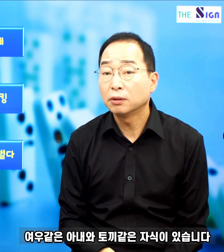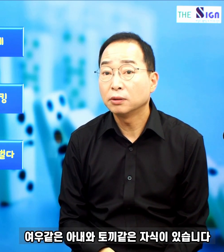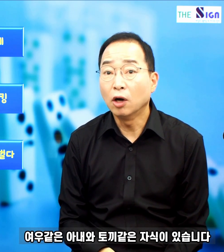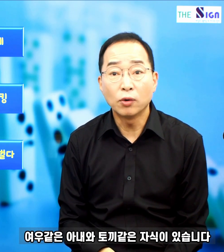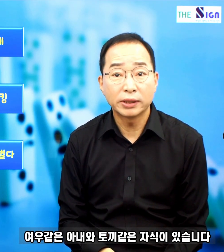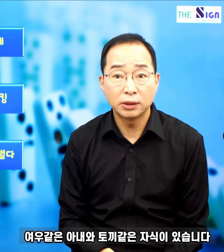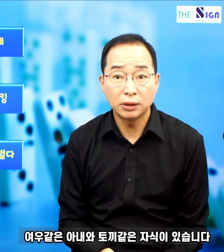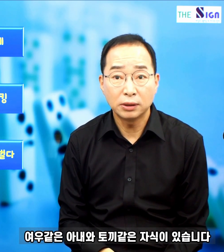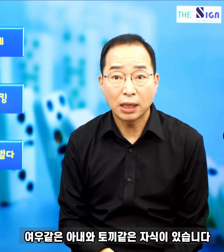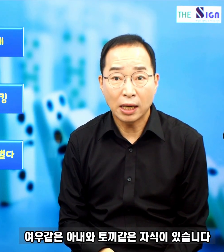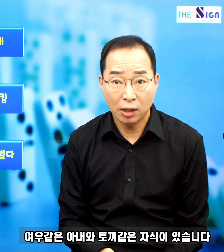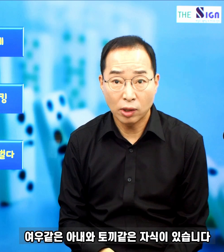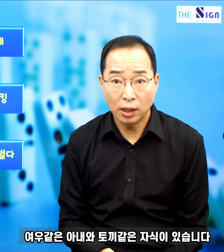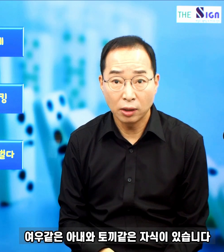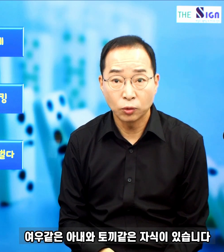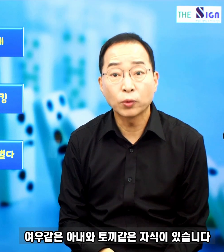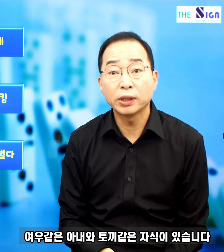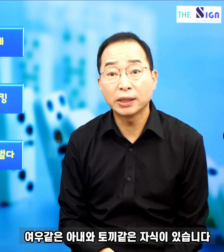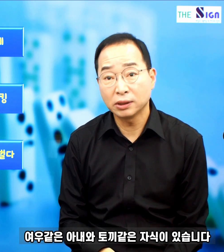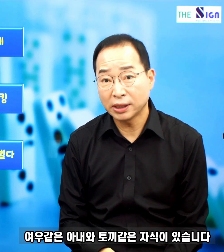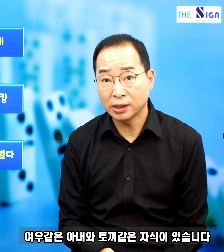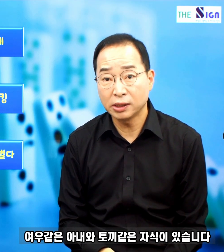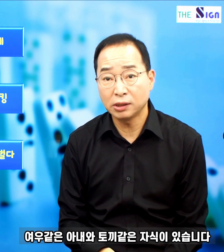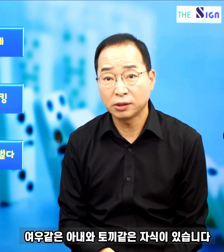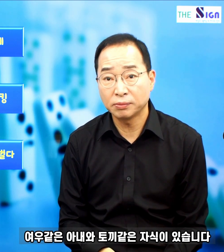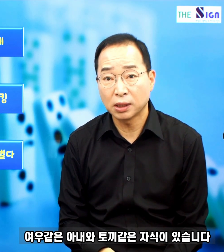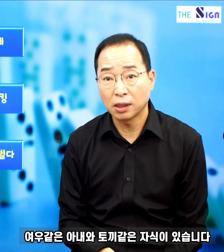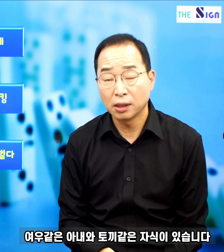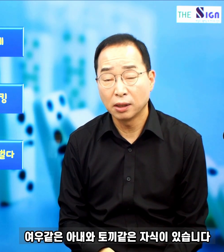여우 같은 아내와 토끼 같은 자식이 있습니다.